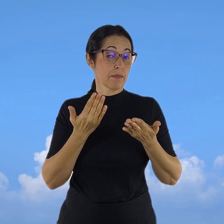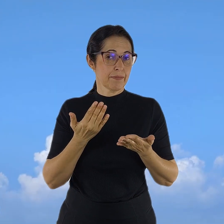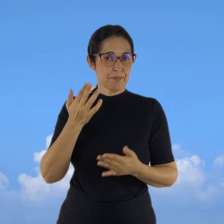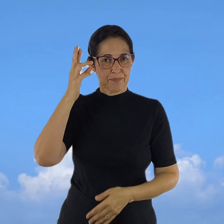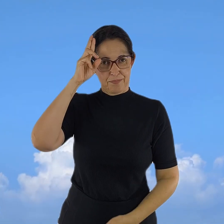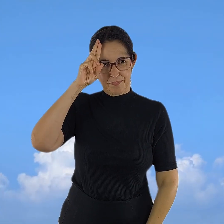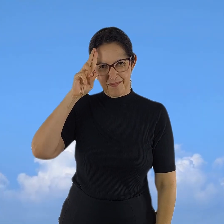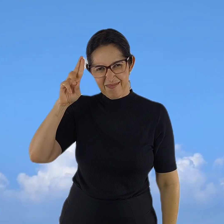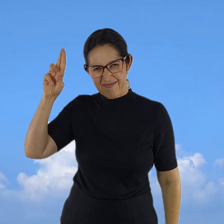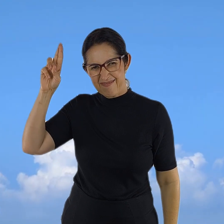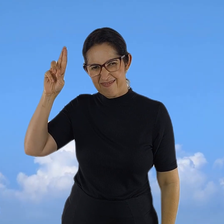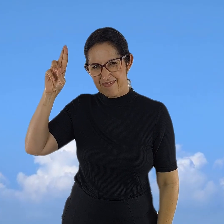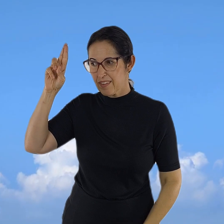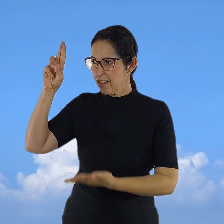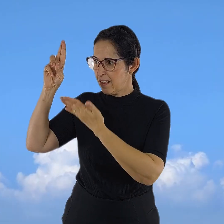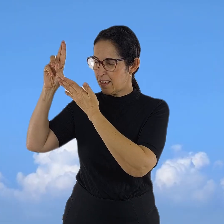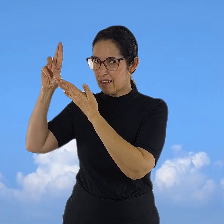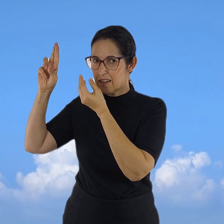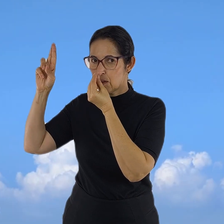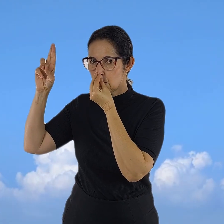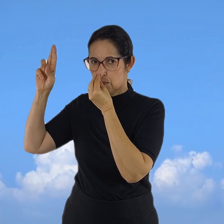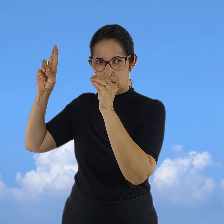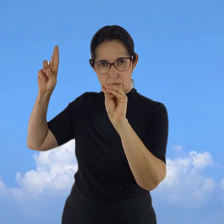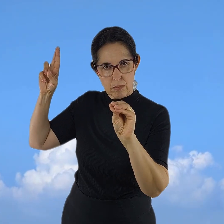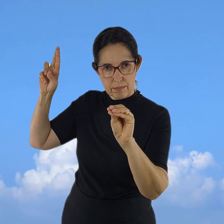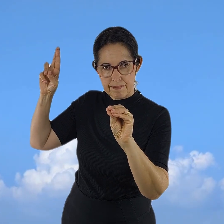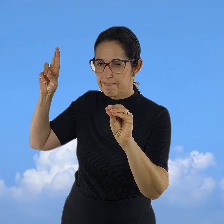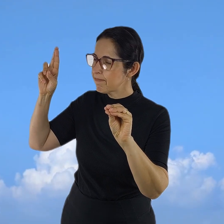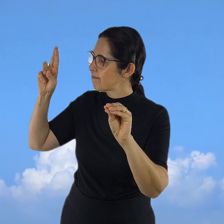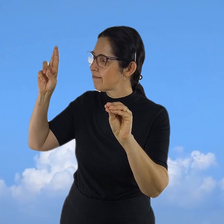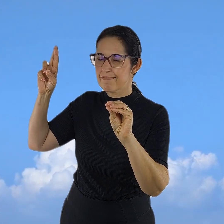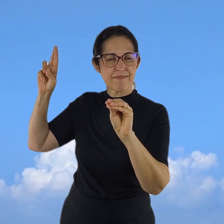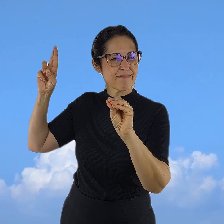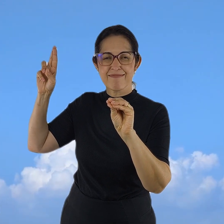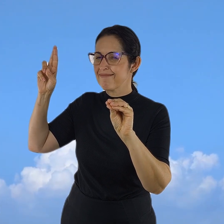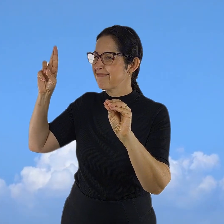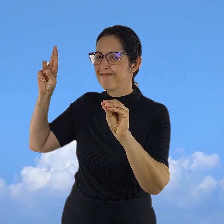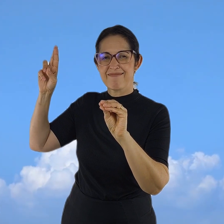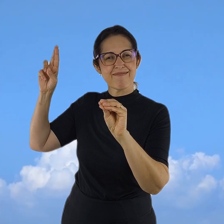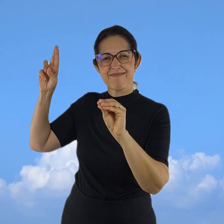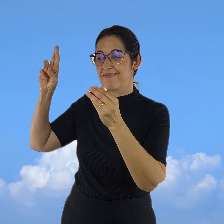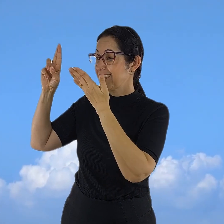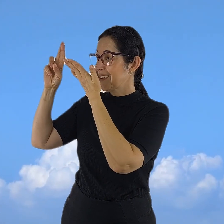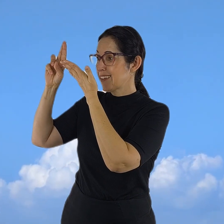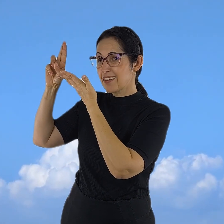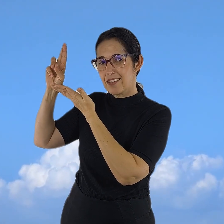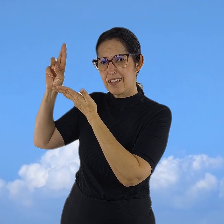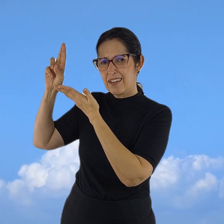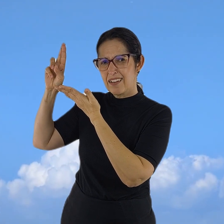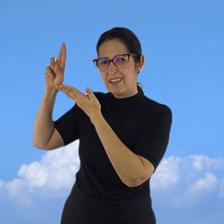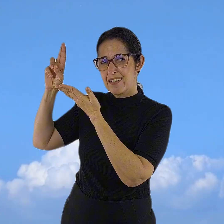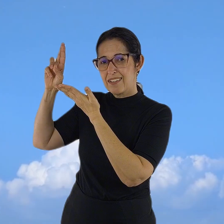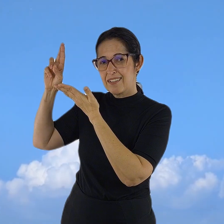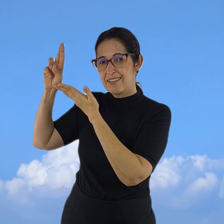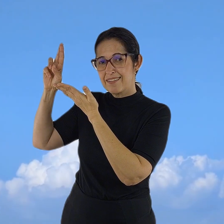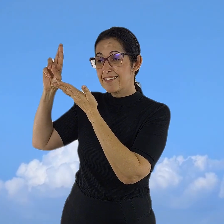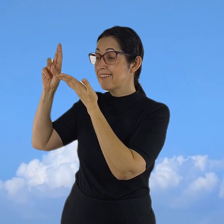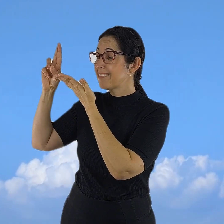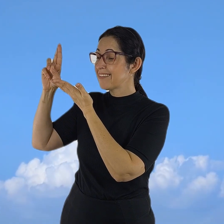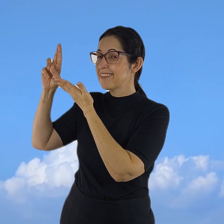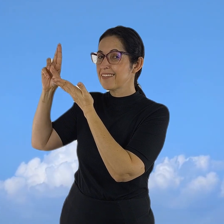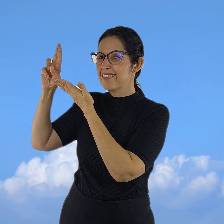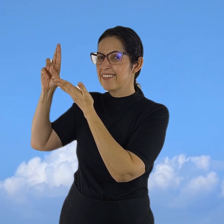E o Senhor é aquele que nunca nos lança fora. O Senhor é aquele que nunca nos rejeita, nunca